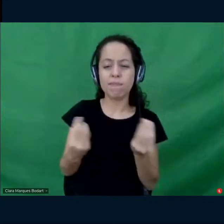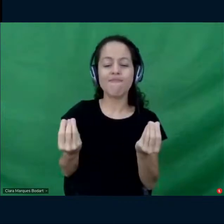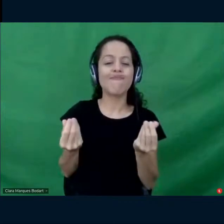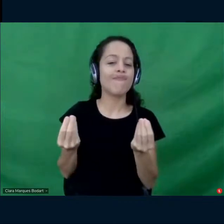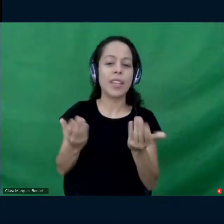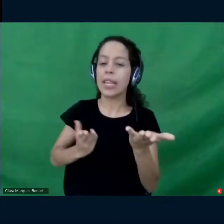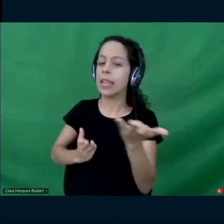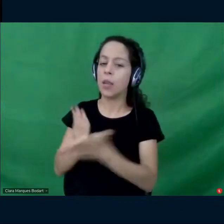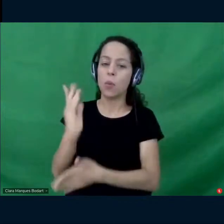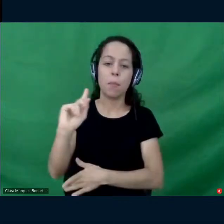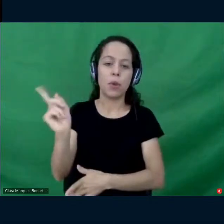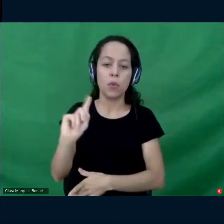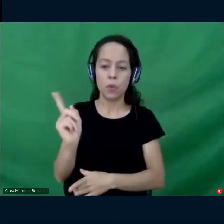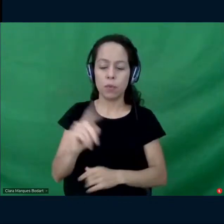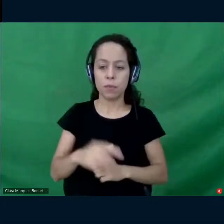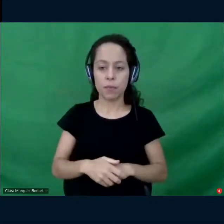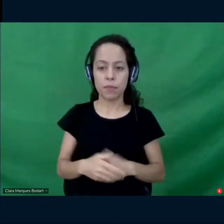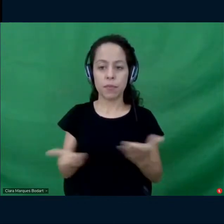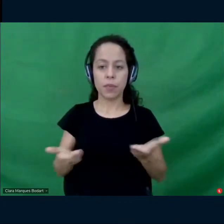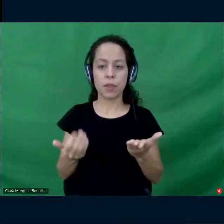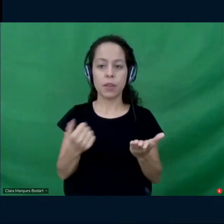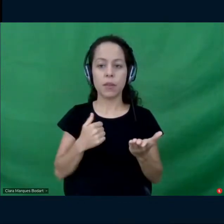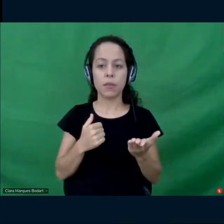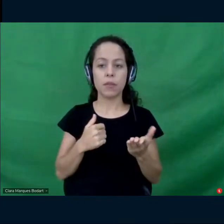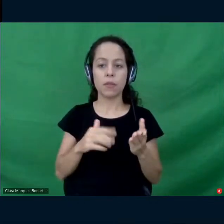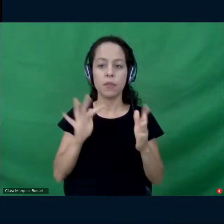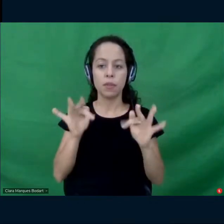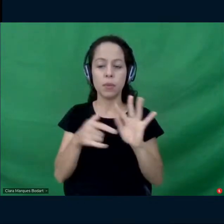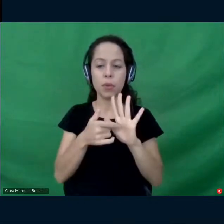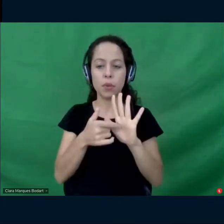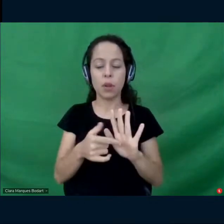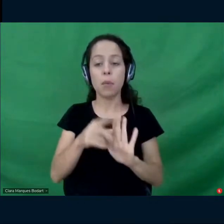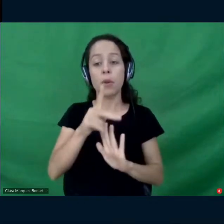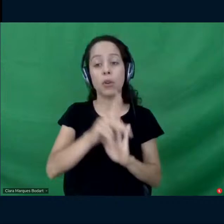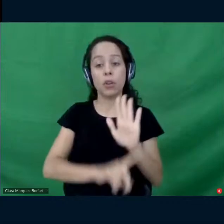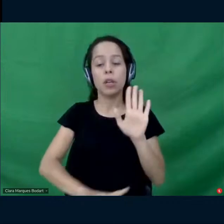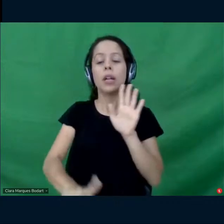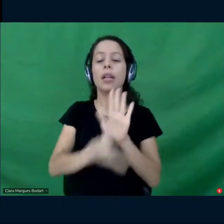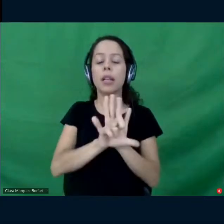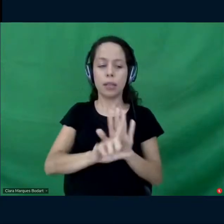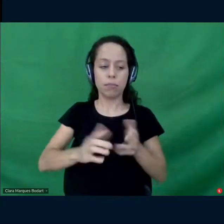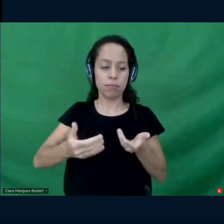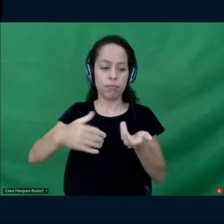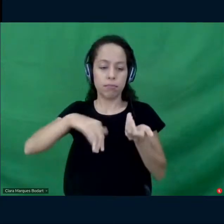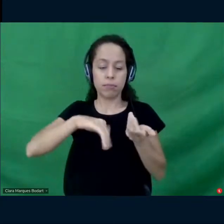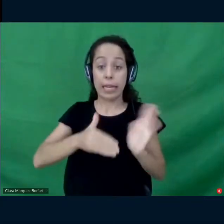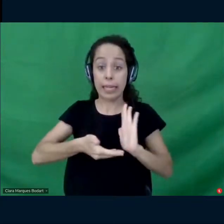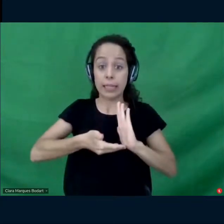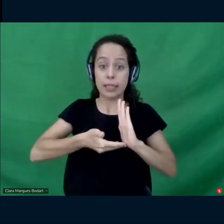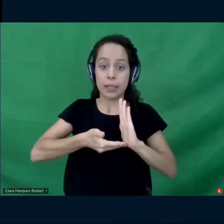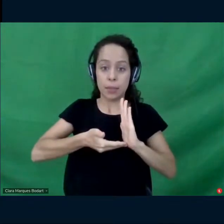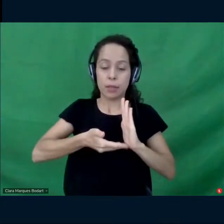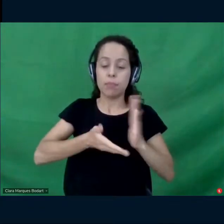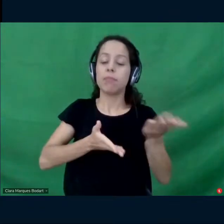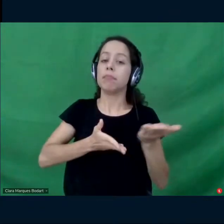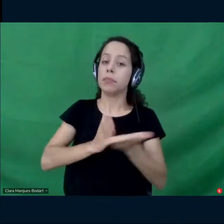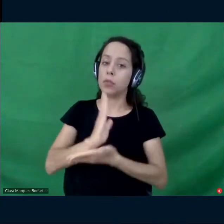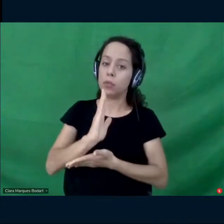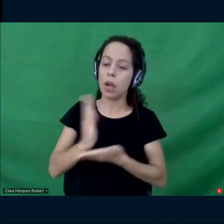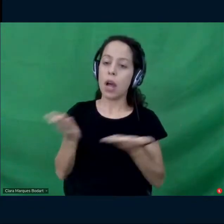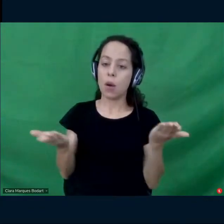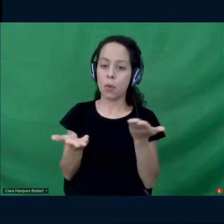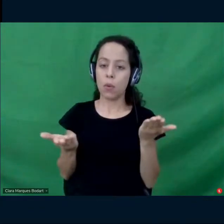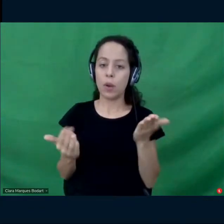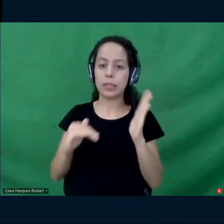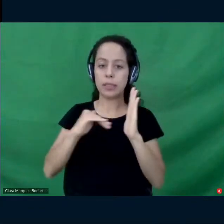Né? Vou encerrar com o projeto de lei que está na Câmara, que foi aprovado na Câmara dos Deputados e que está hoje no